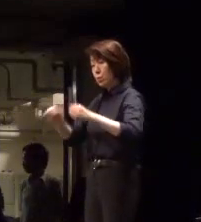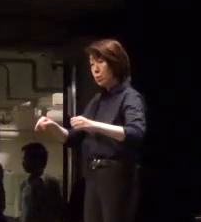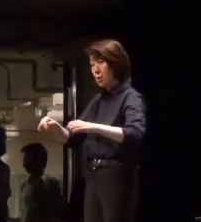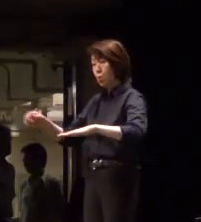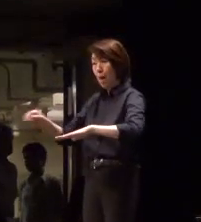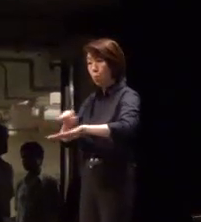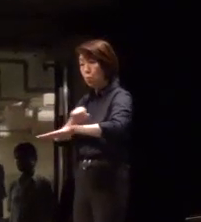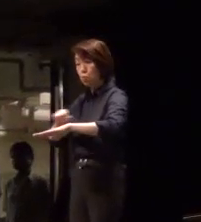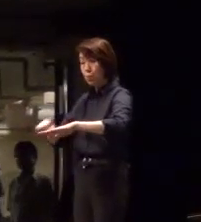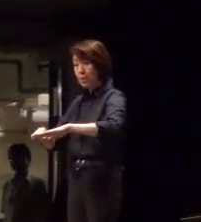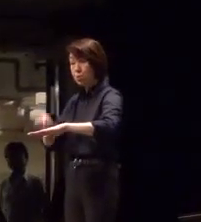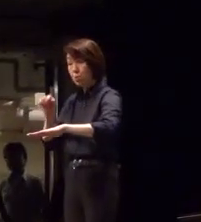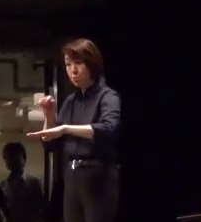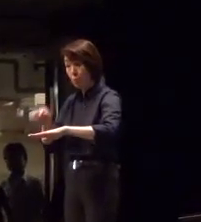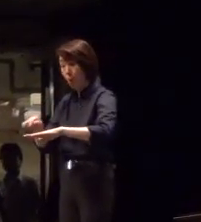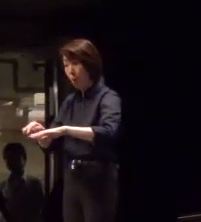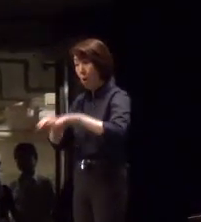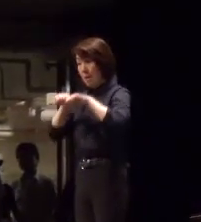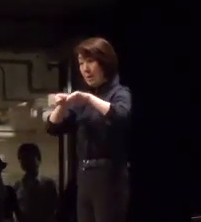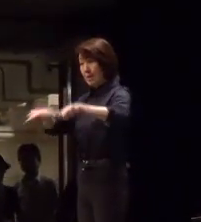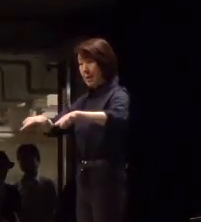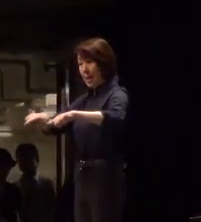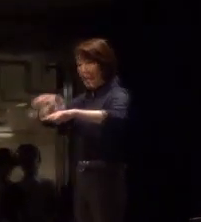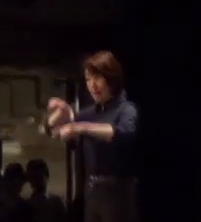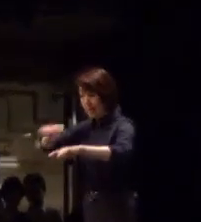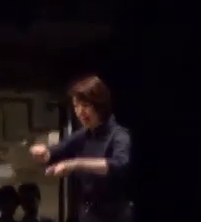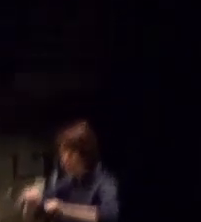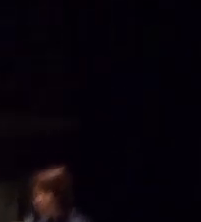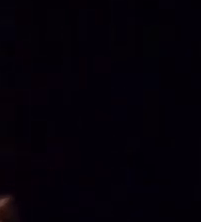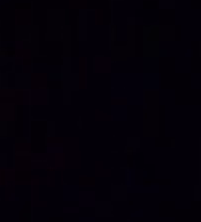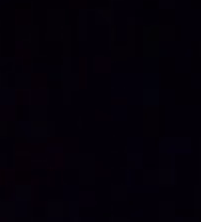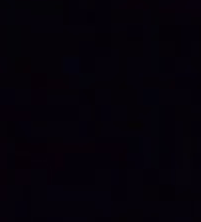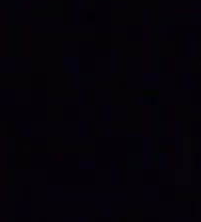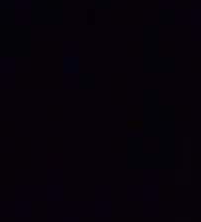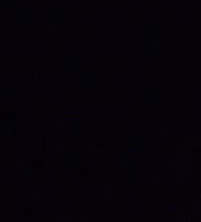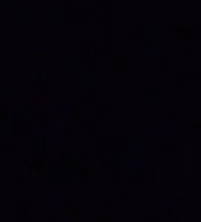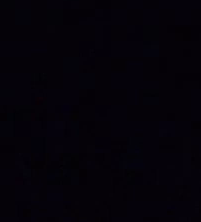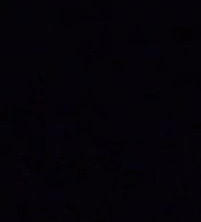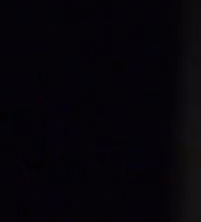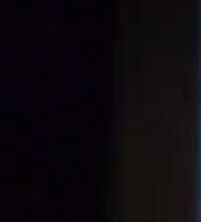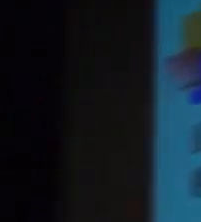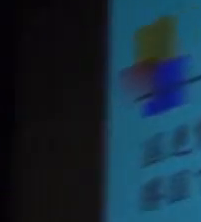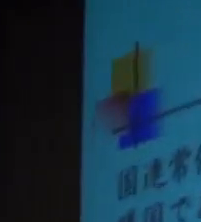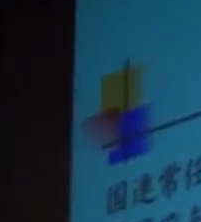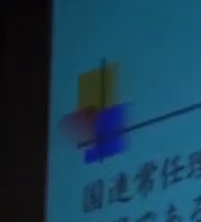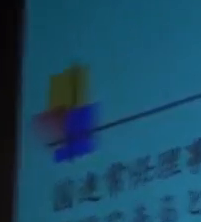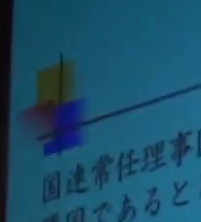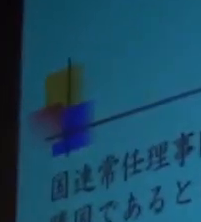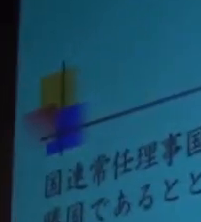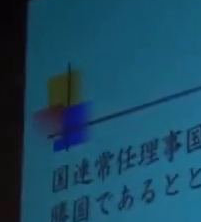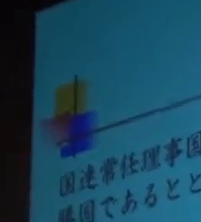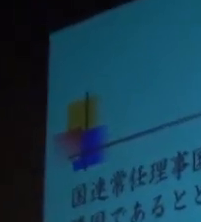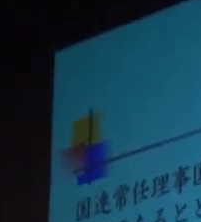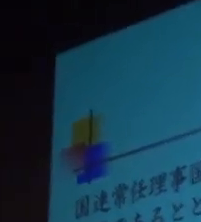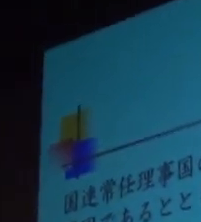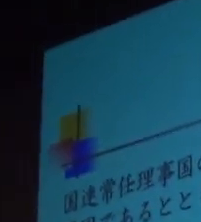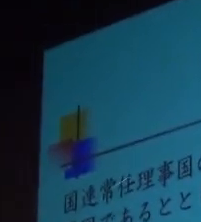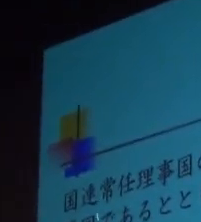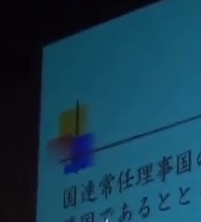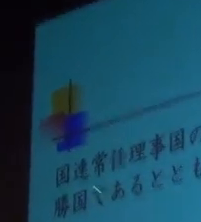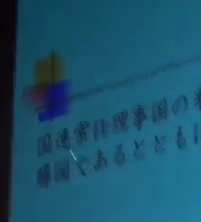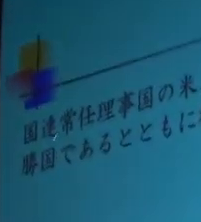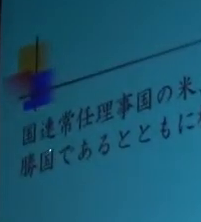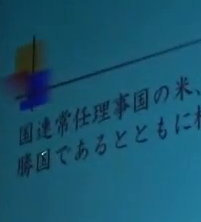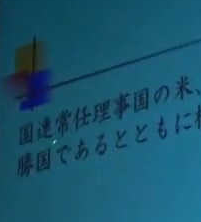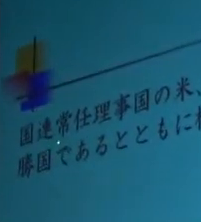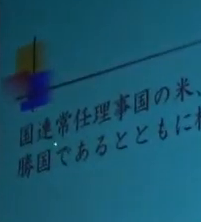の、まあ、制裁というかやり方を取っていいというようなことが未だに国連憲章の中に残っているのです。